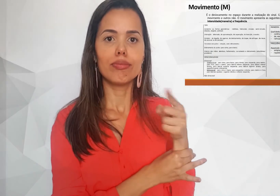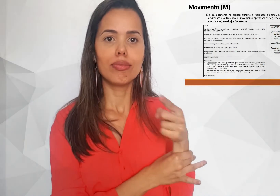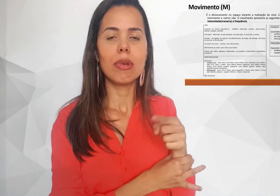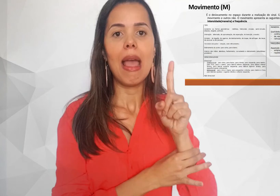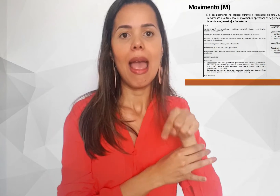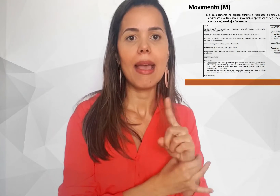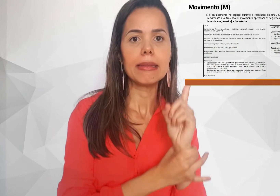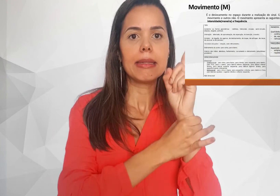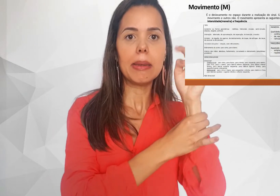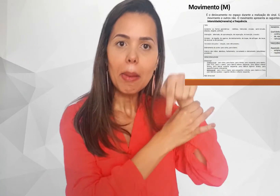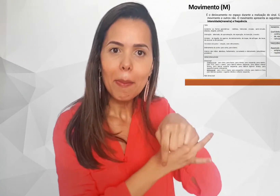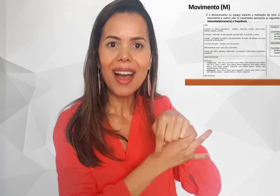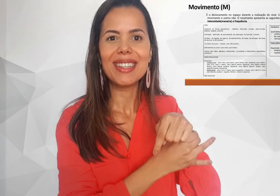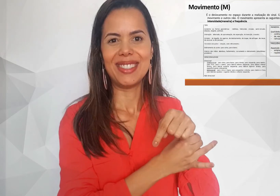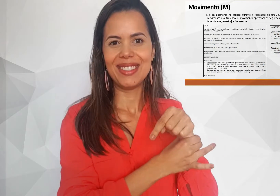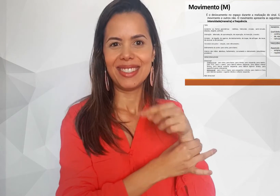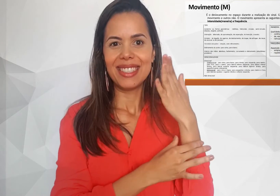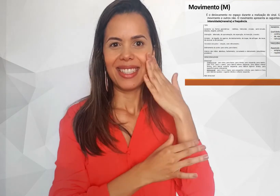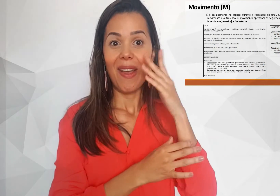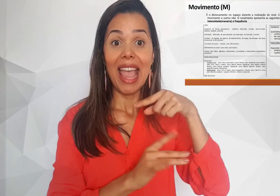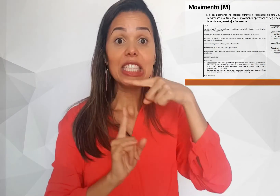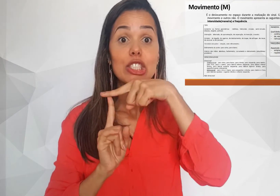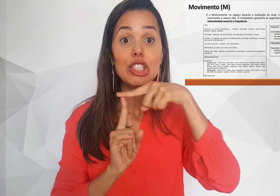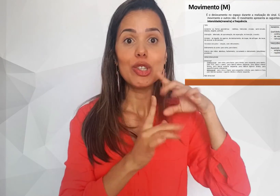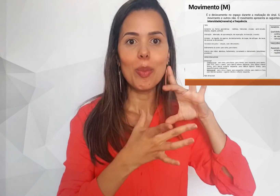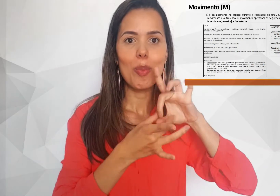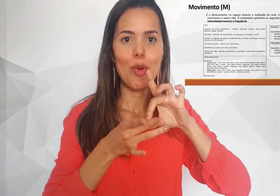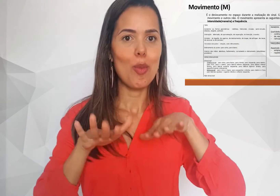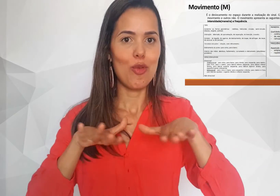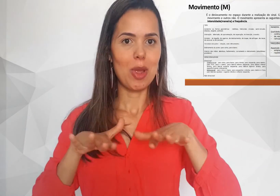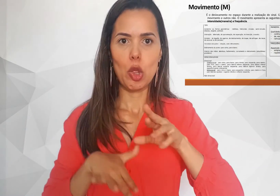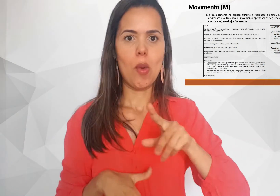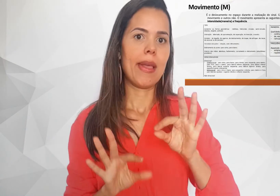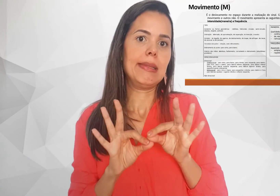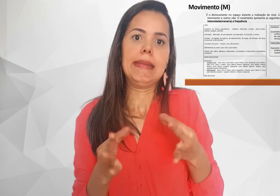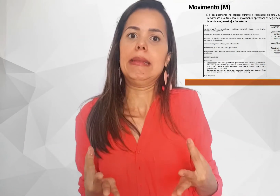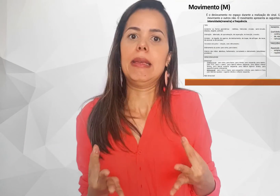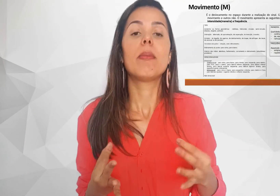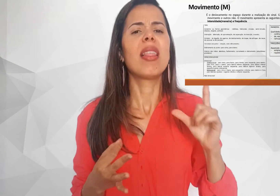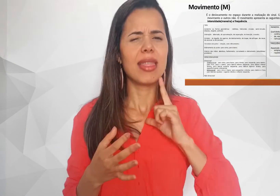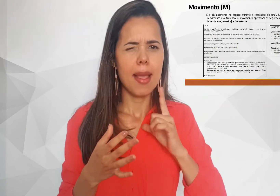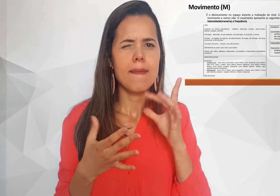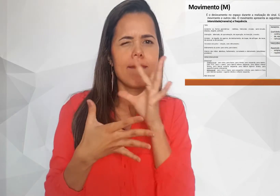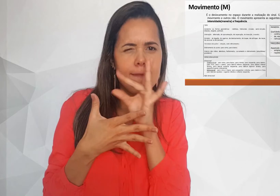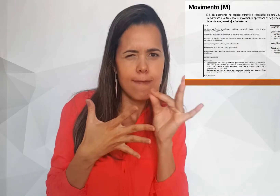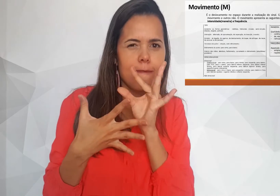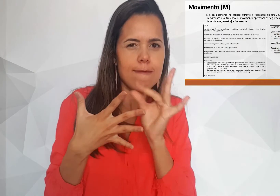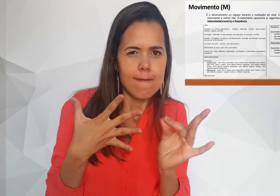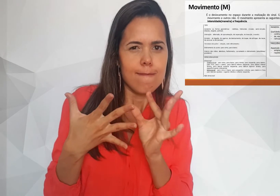de rotação, é para cima, é para baixo, né? Então, não é muito simples assim, né? Tem